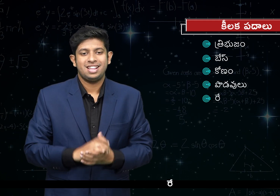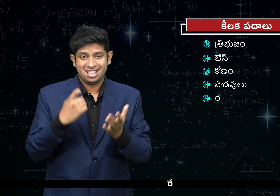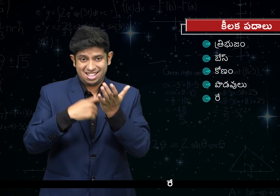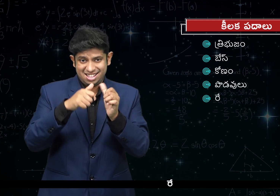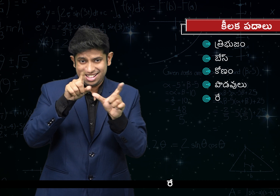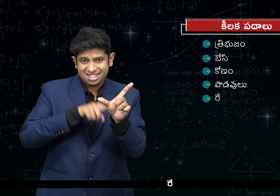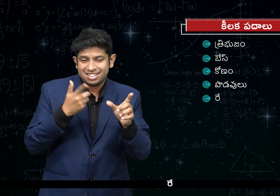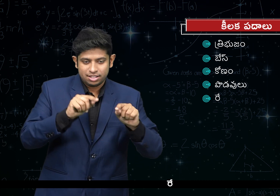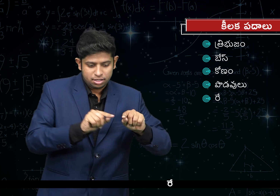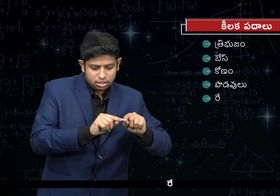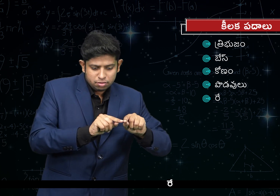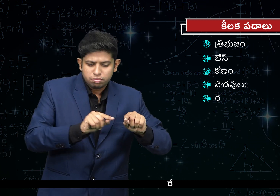రే,